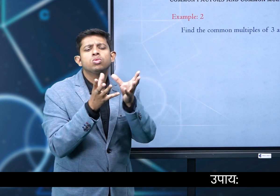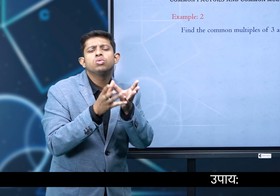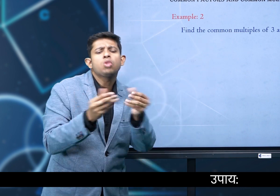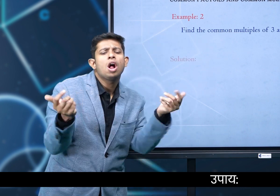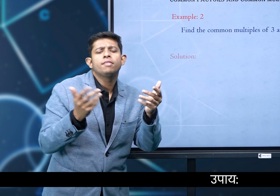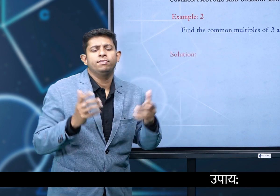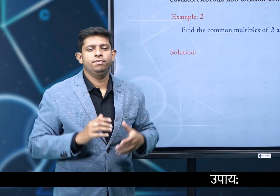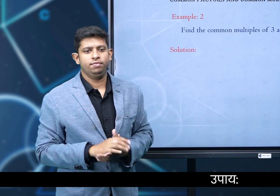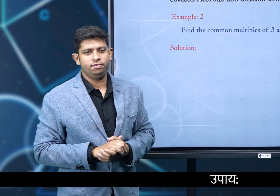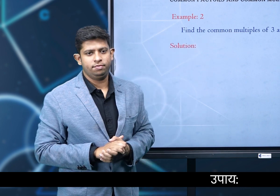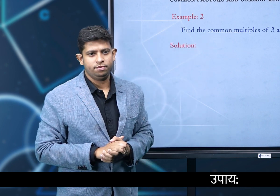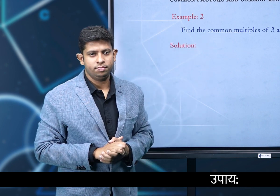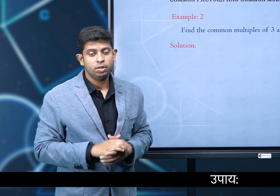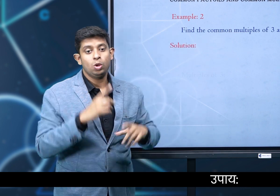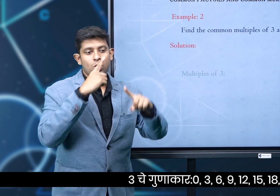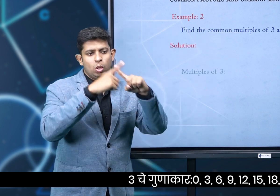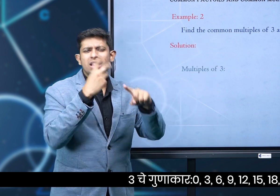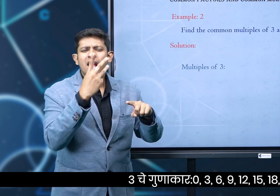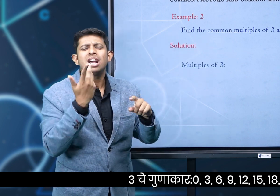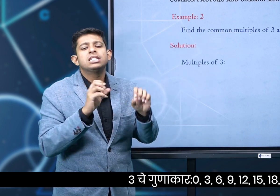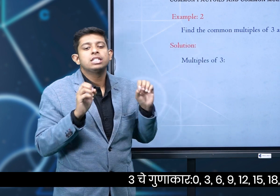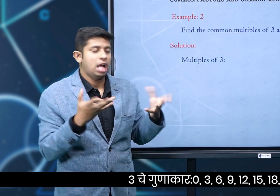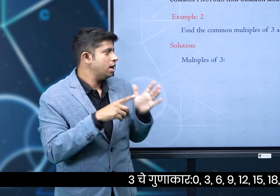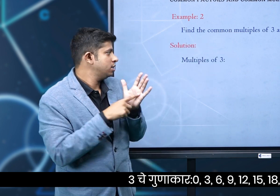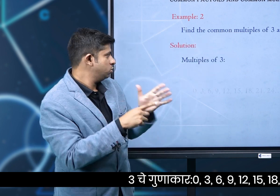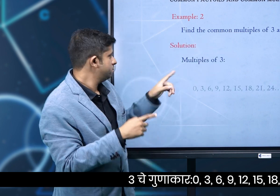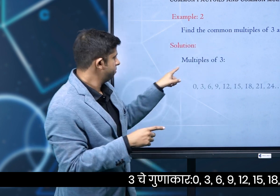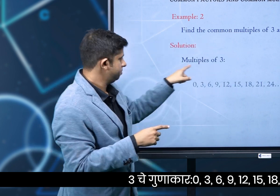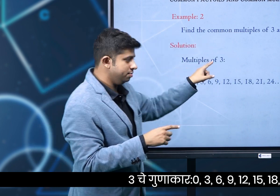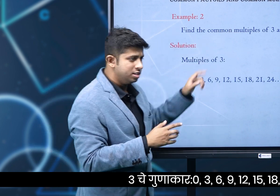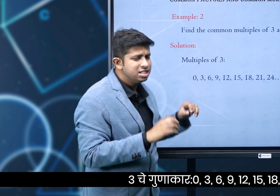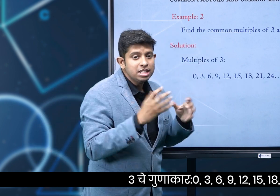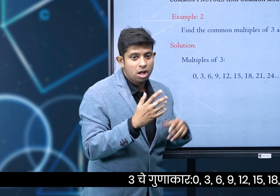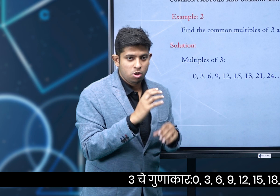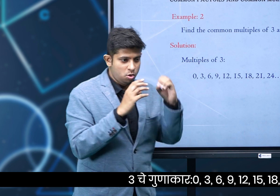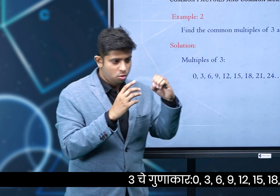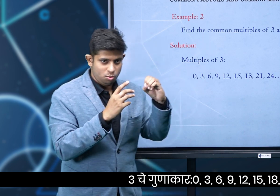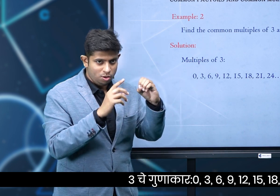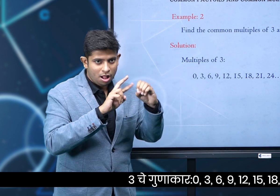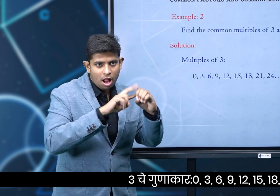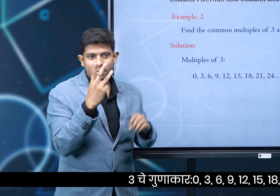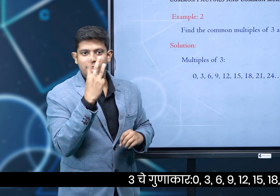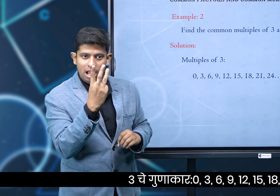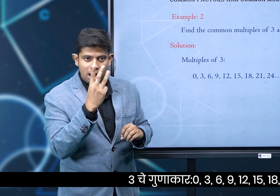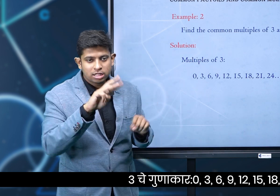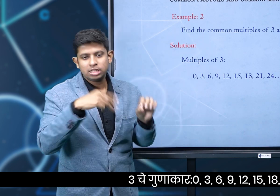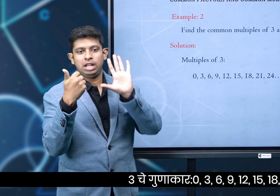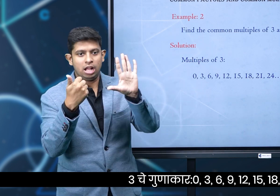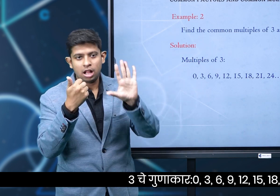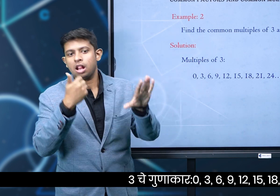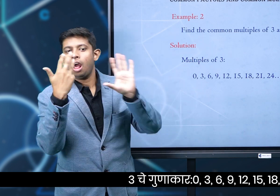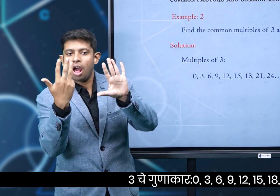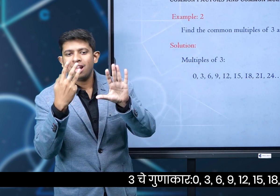उपाय. 3 चे गुणाकार 0, 3, 6, 9, 12, 15, 18, 21,